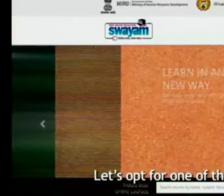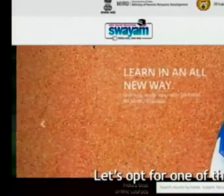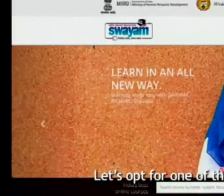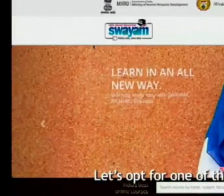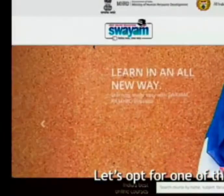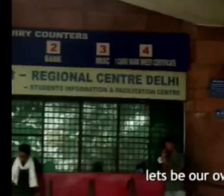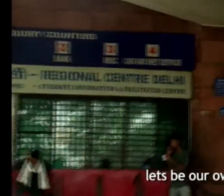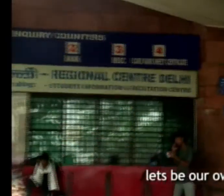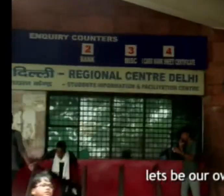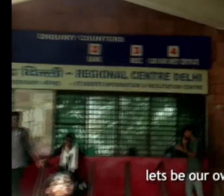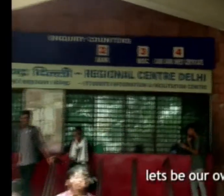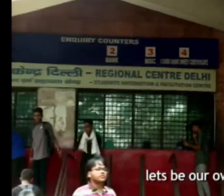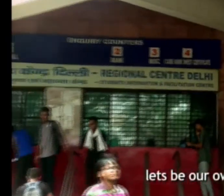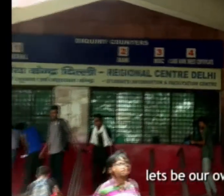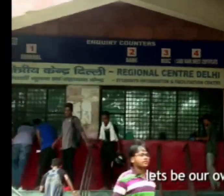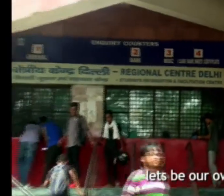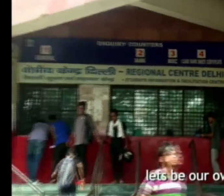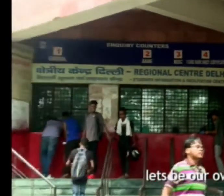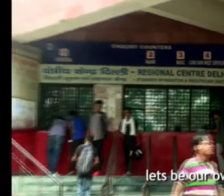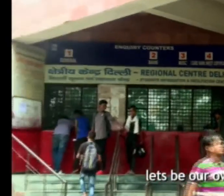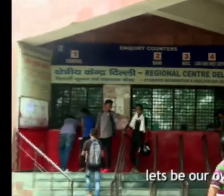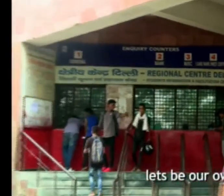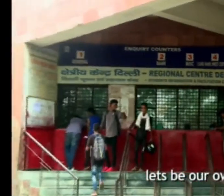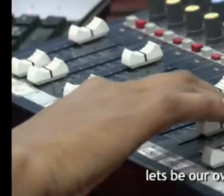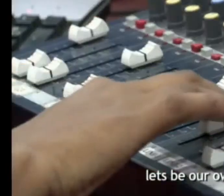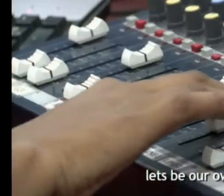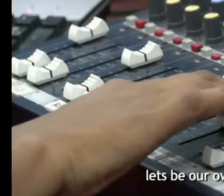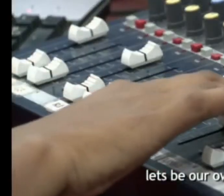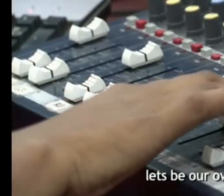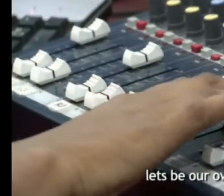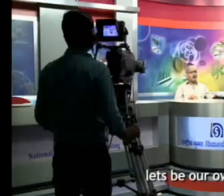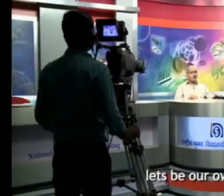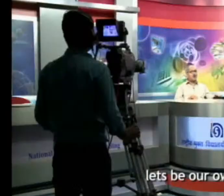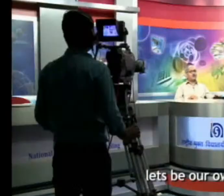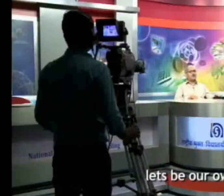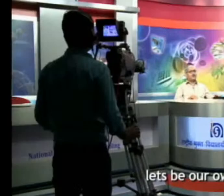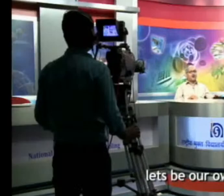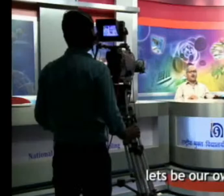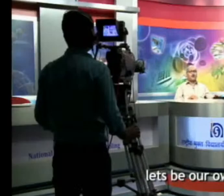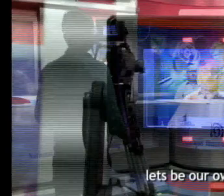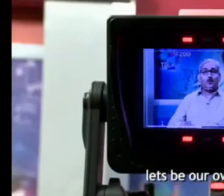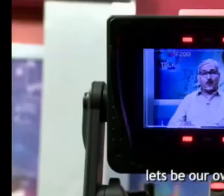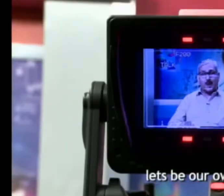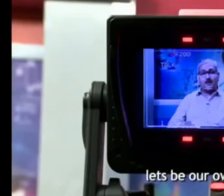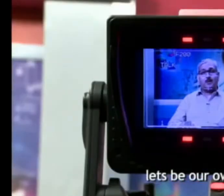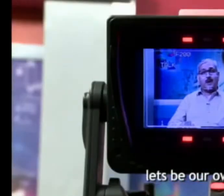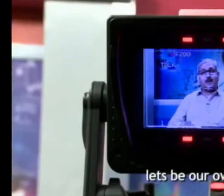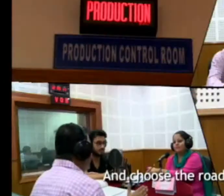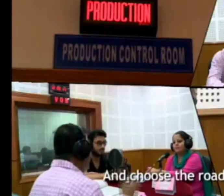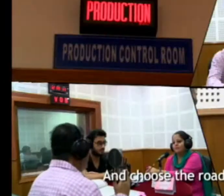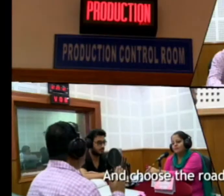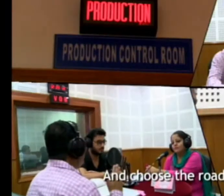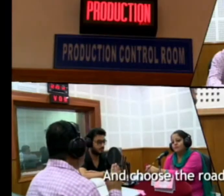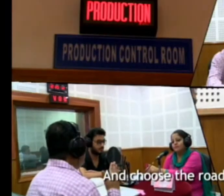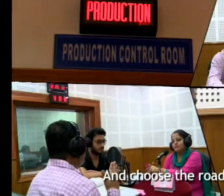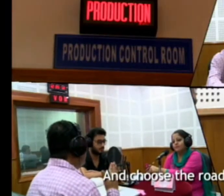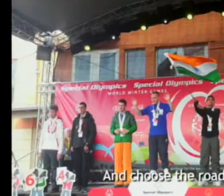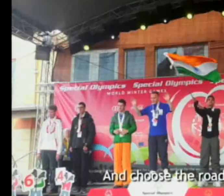चुने, हम अपना दीप स्वयं बने, हम अपना